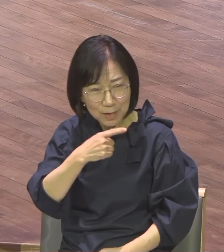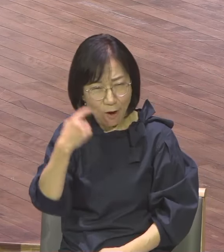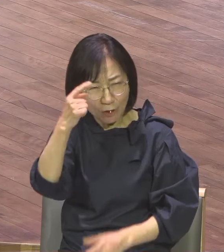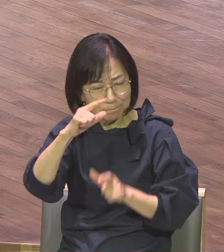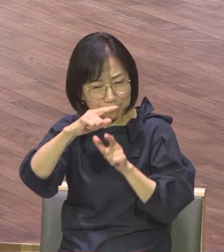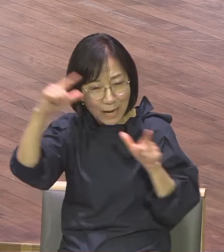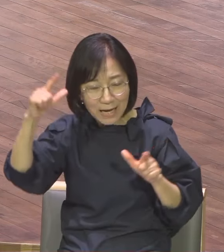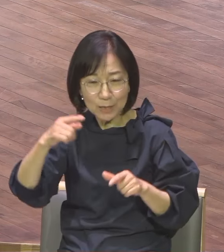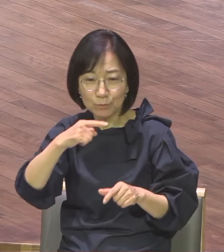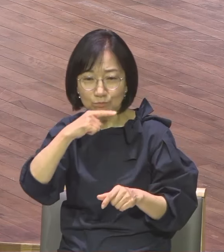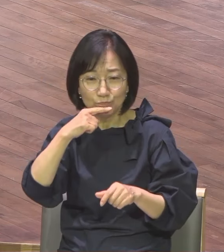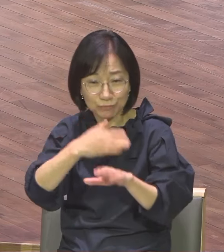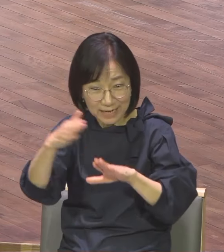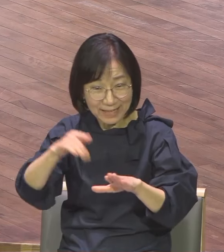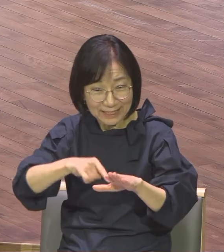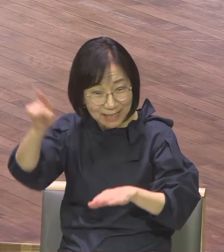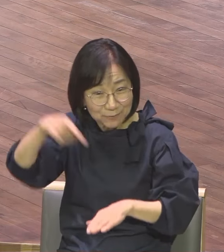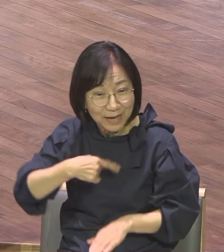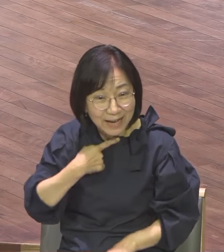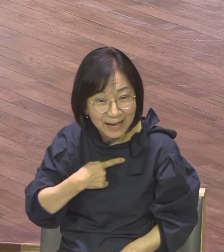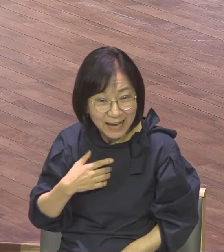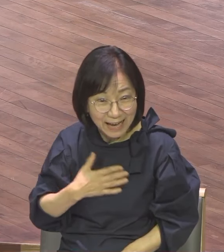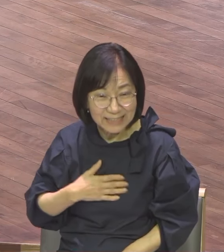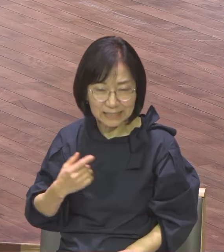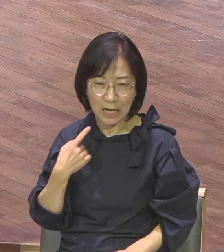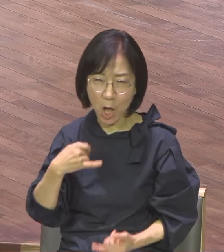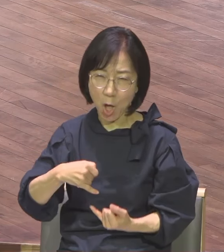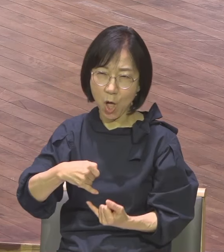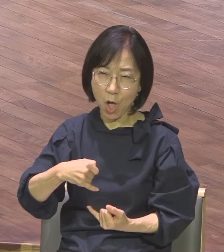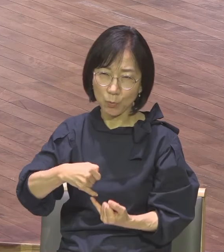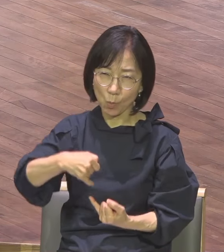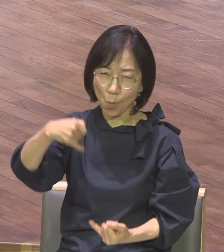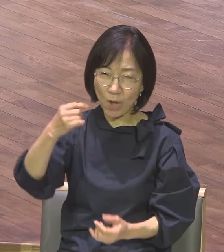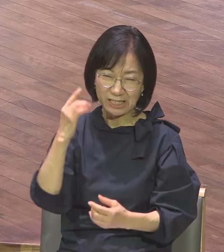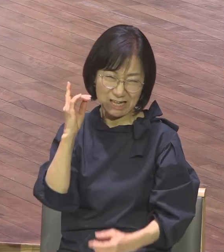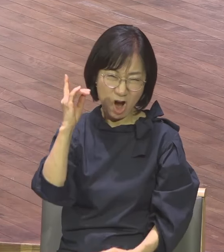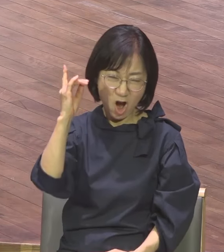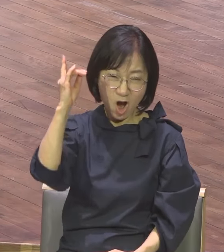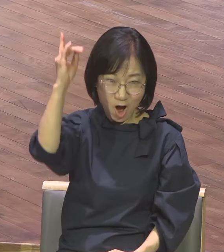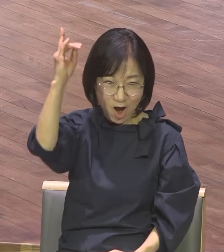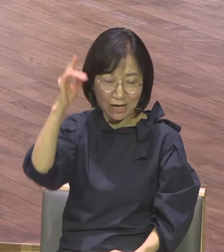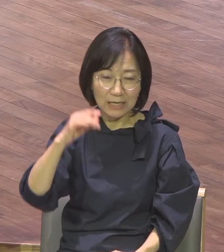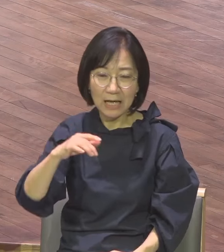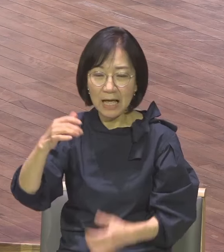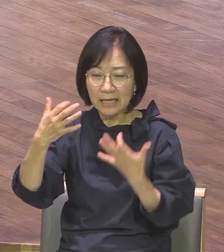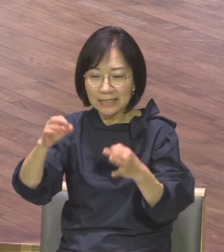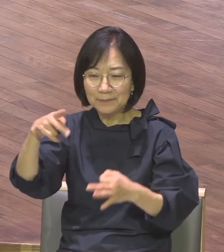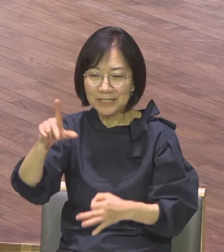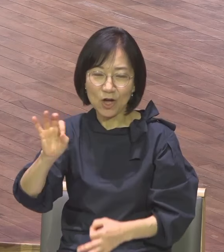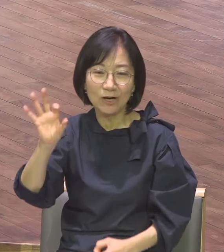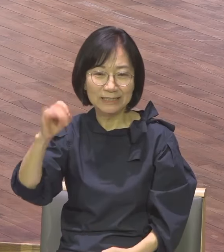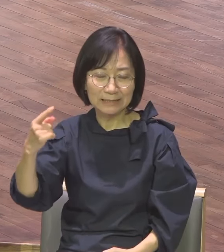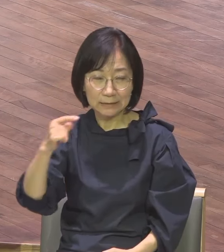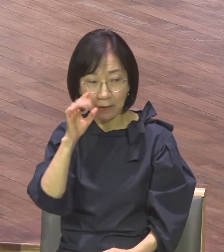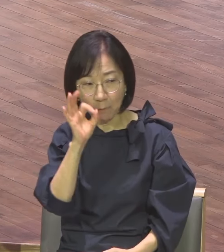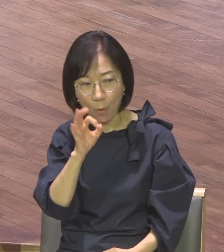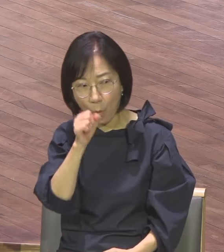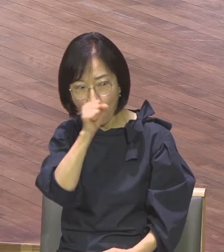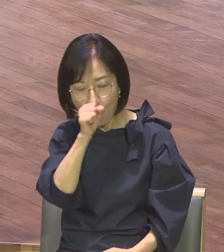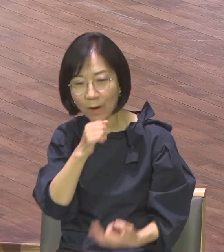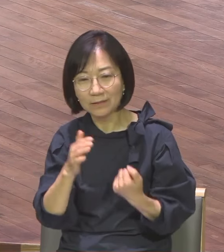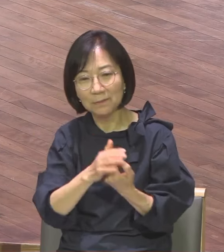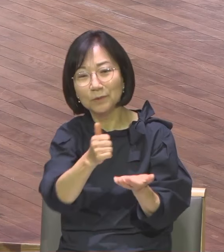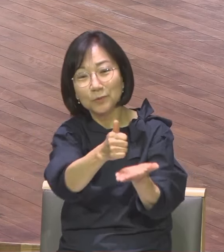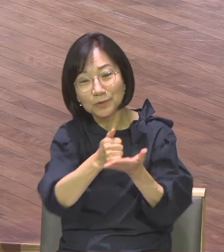로드맨 무슨 하고 김정은이 또 되게 좋아해요 그 친구를. 그 김정은이고 초청해가 북한까지 갔다 왔는데